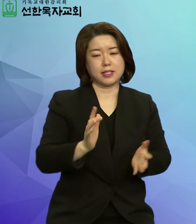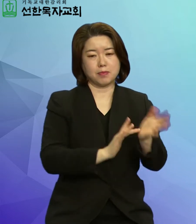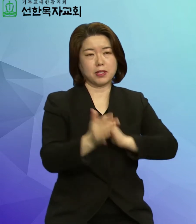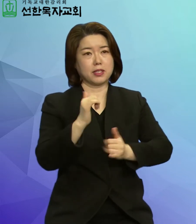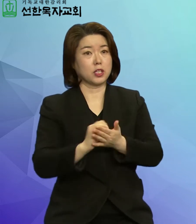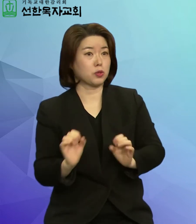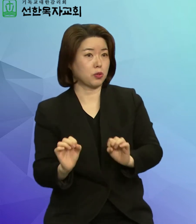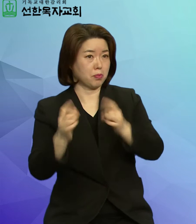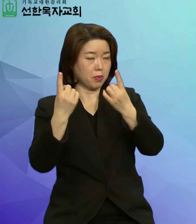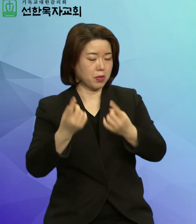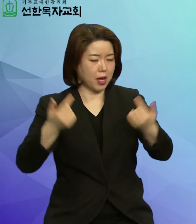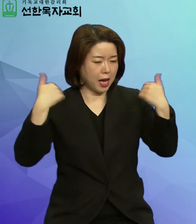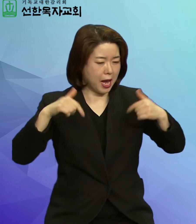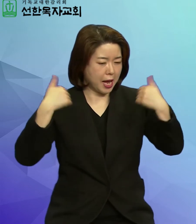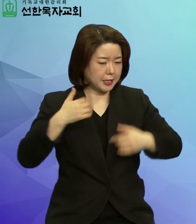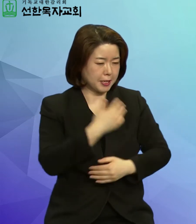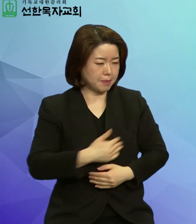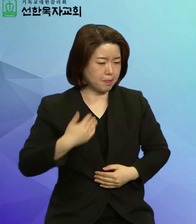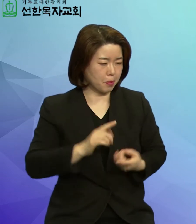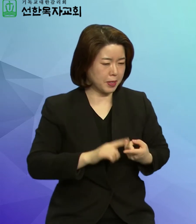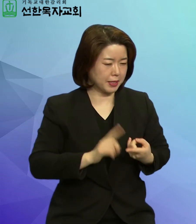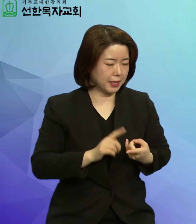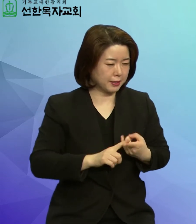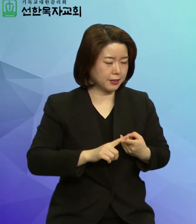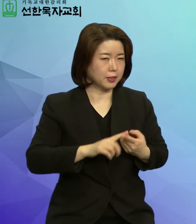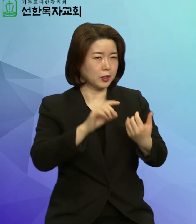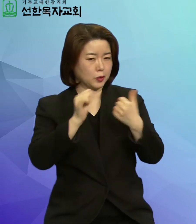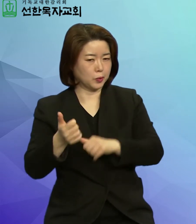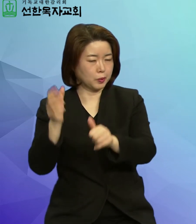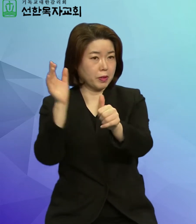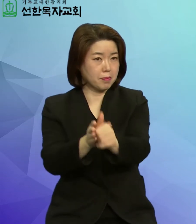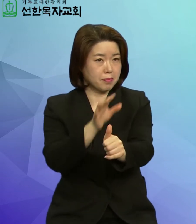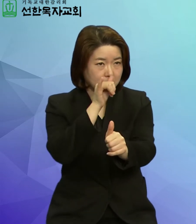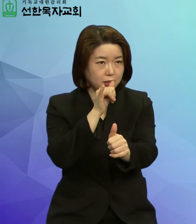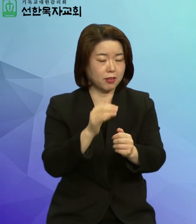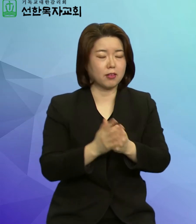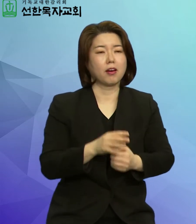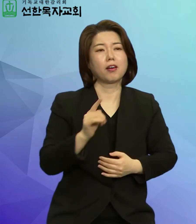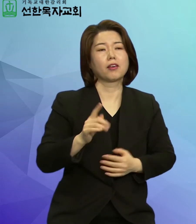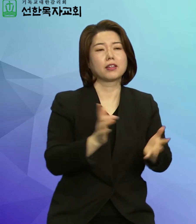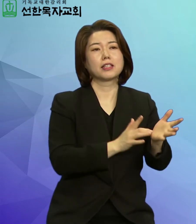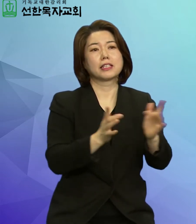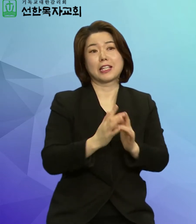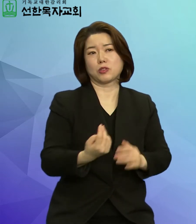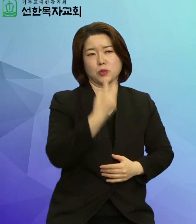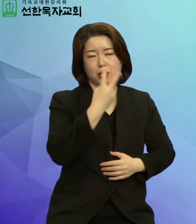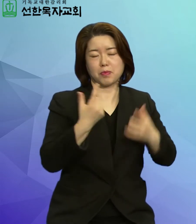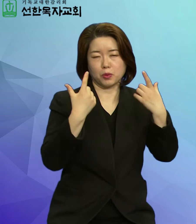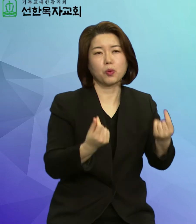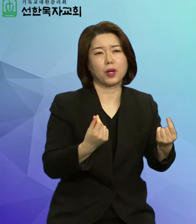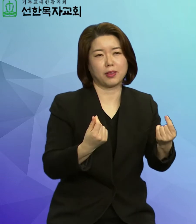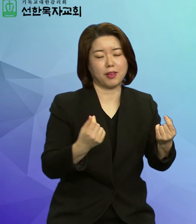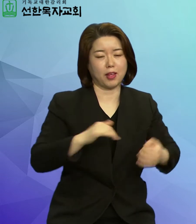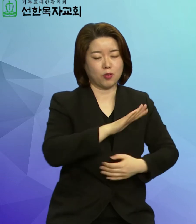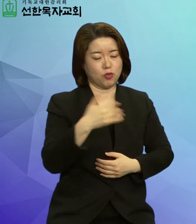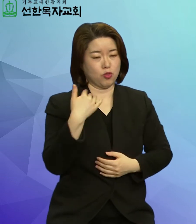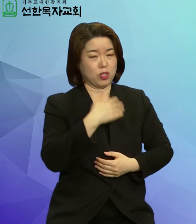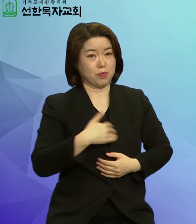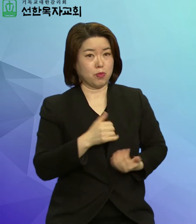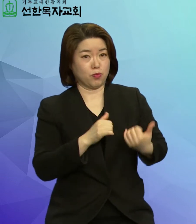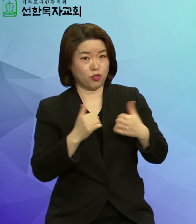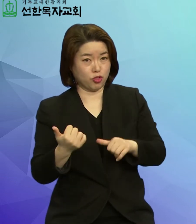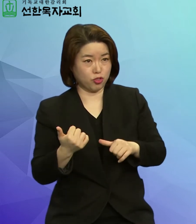살아있으나 예수로 말미암아 늘 몸을 죽음에 내어 맡깁니다. 그것은 예수의 생명도 또한 우리의